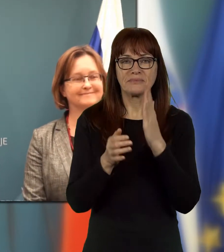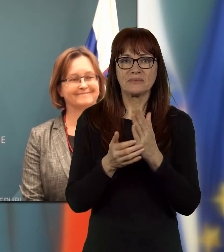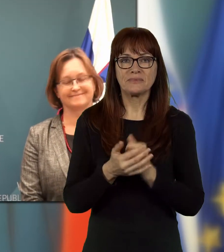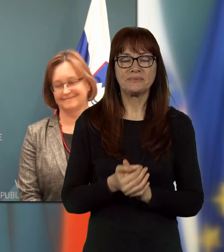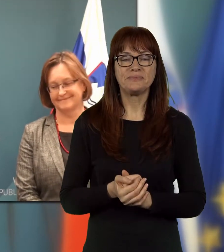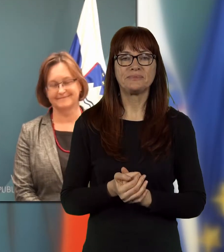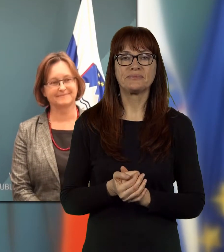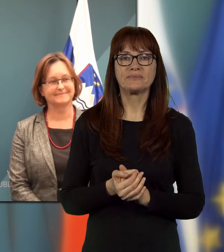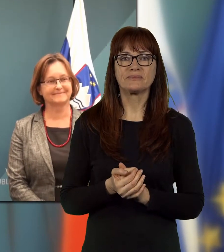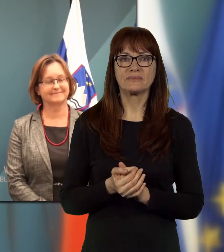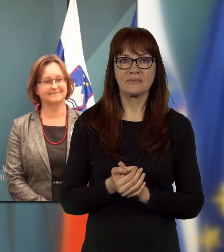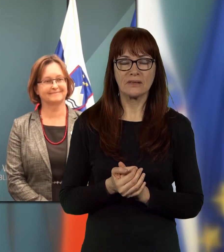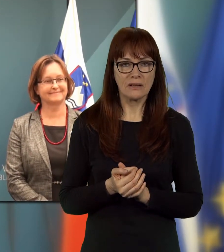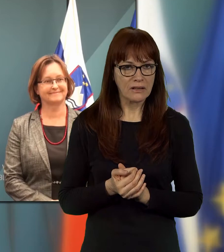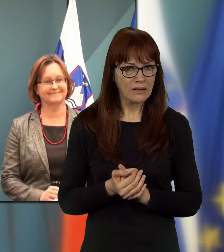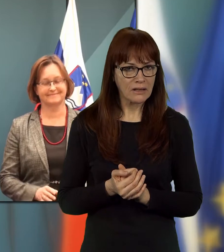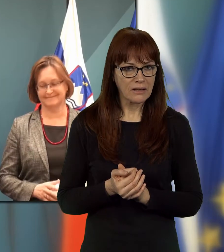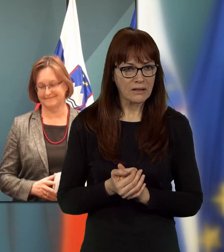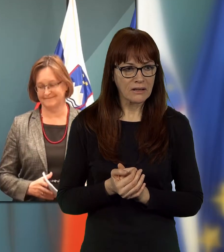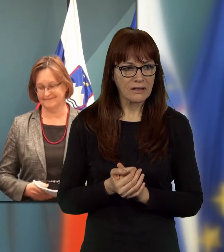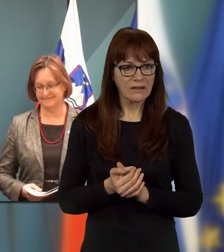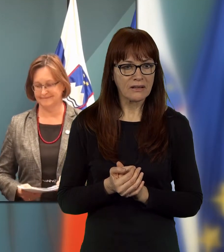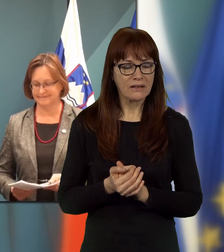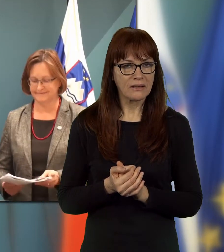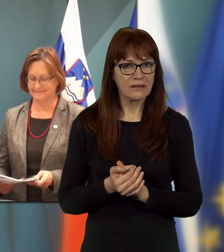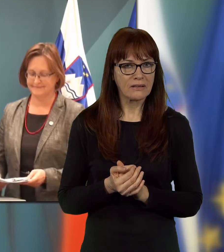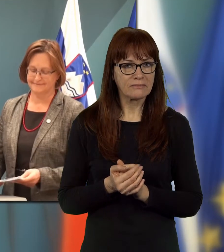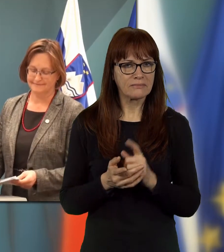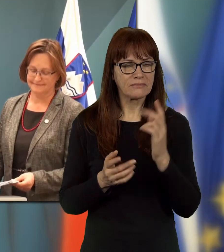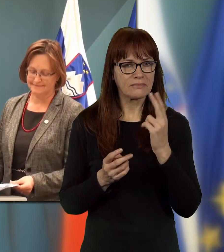vmes. Že Božič, POP TV za vas, gospa ministrica Brajničarjeva.